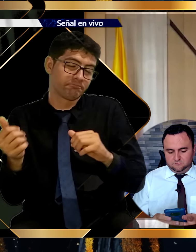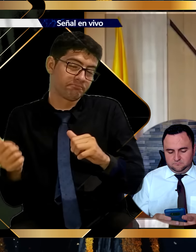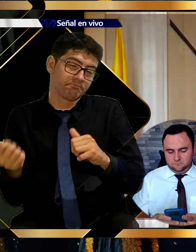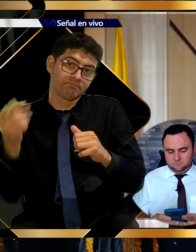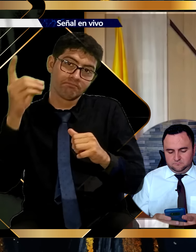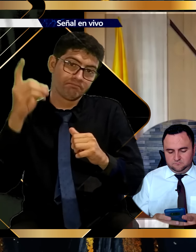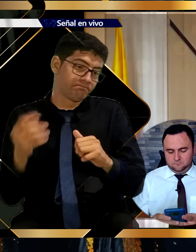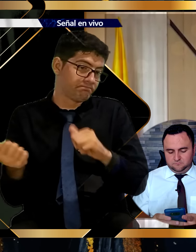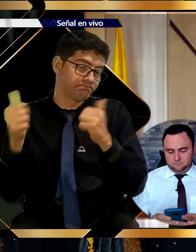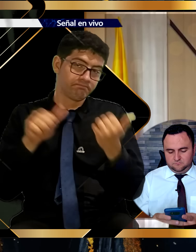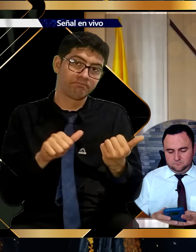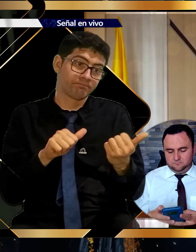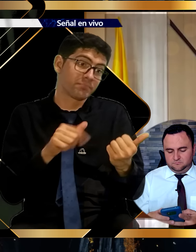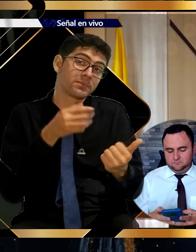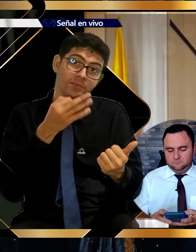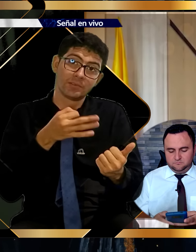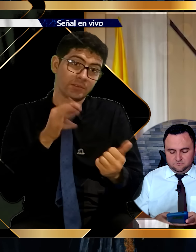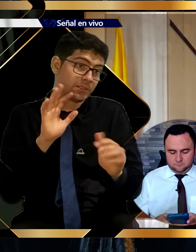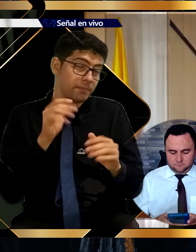venga Cristo, porque siempre habrá inconversos.